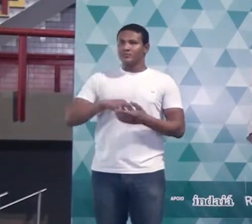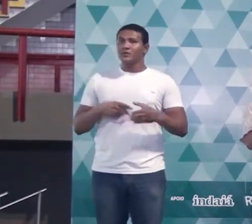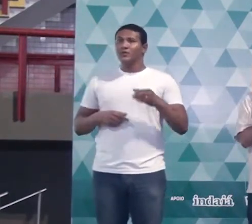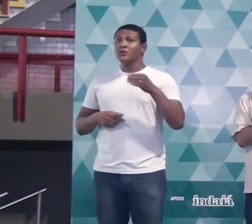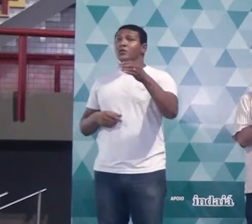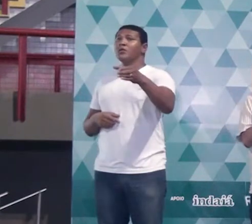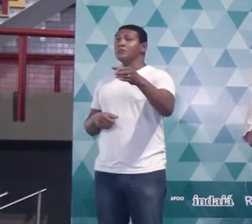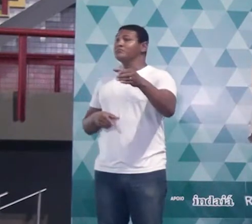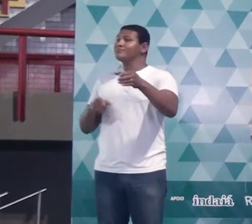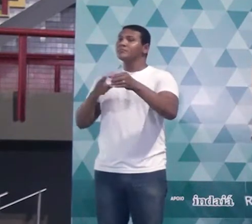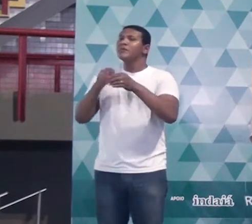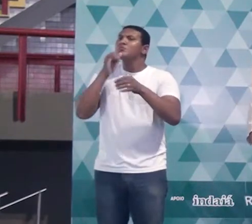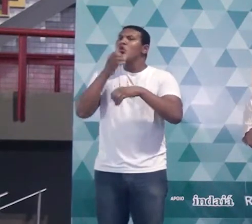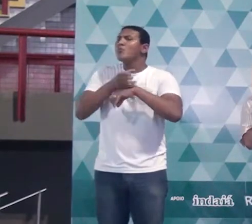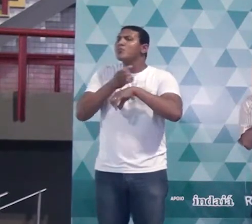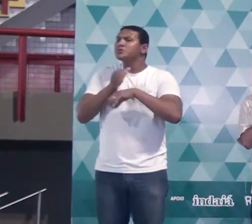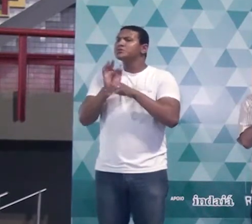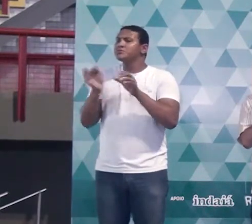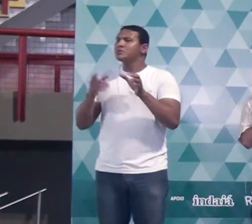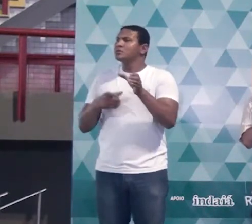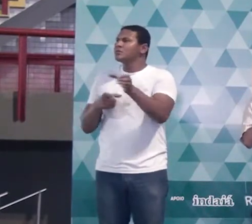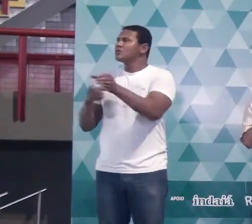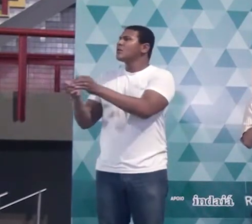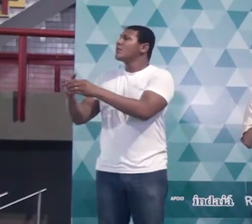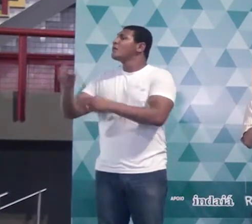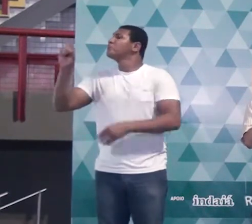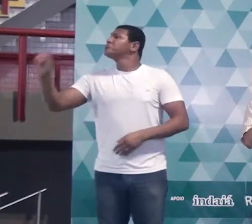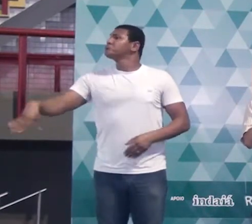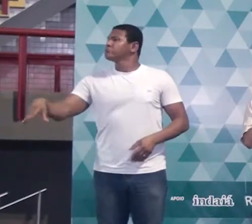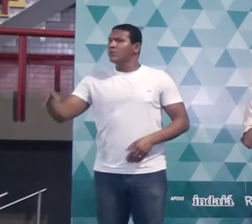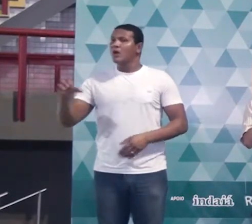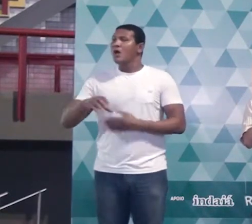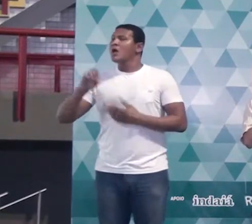amigo gaúcho, rebola no mato.